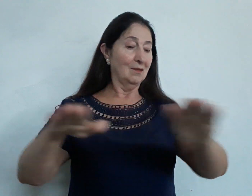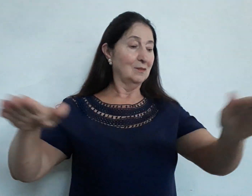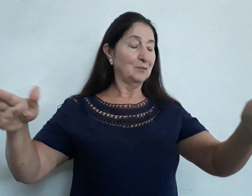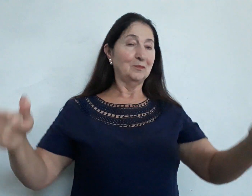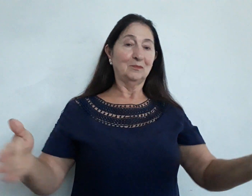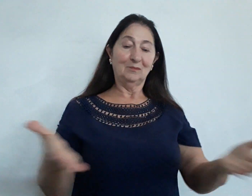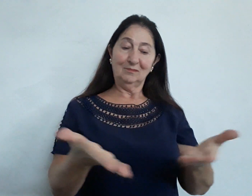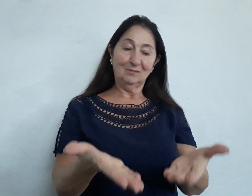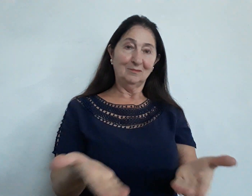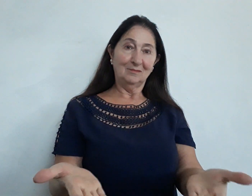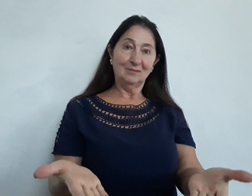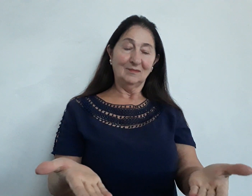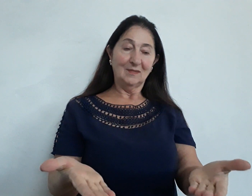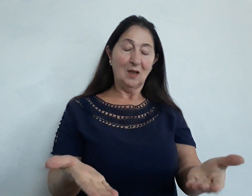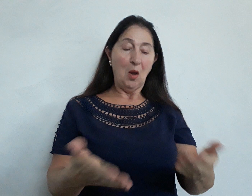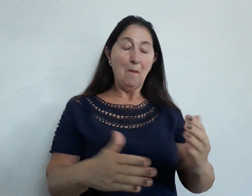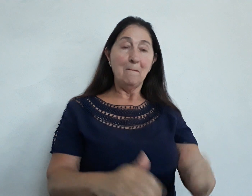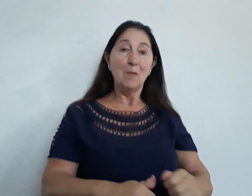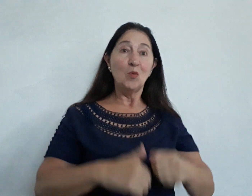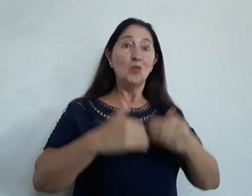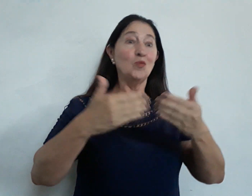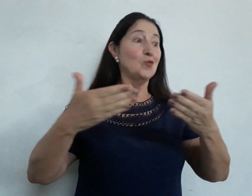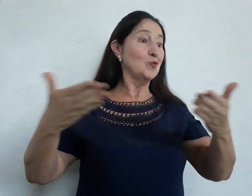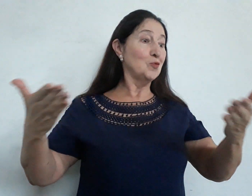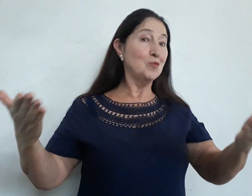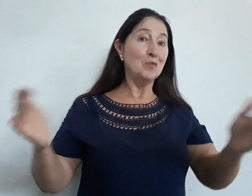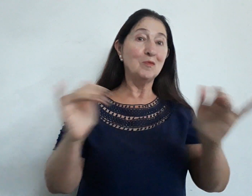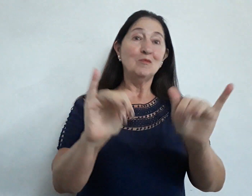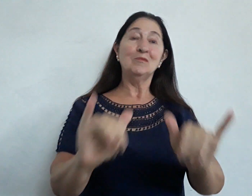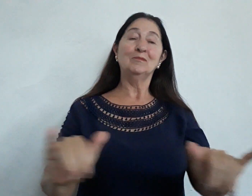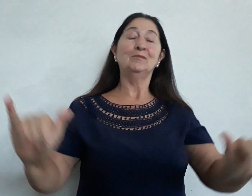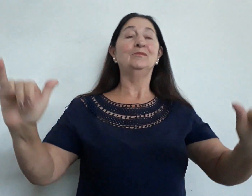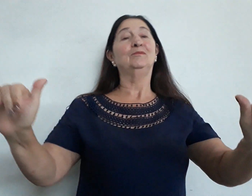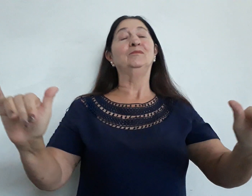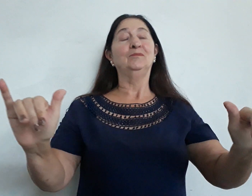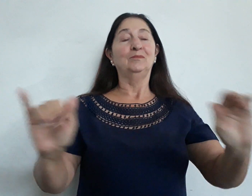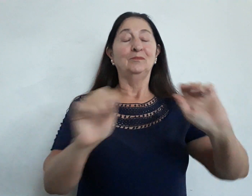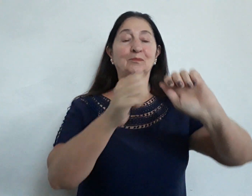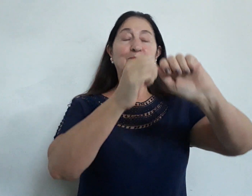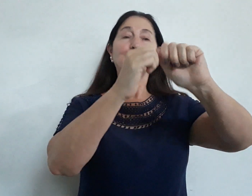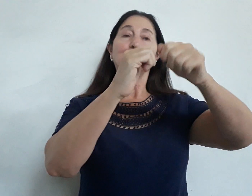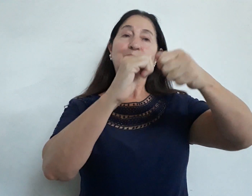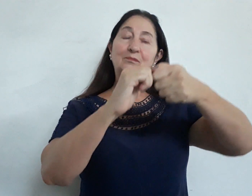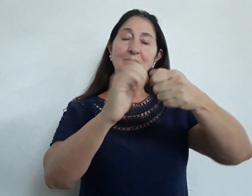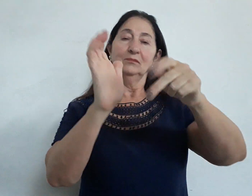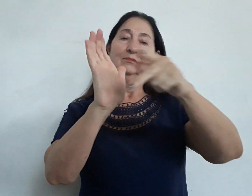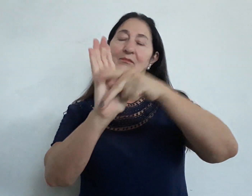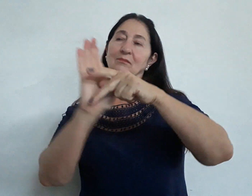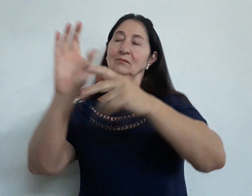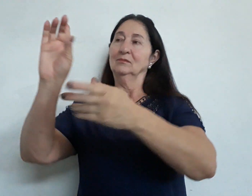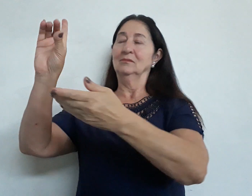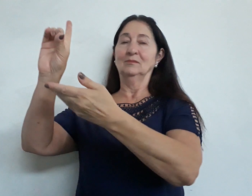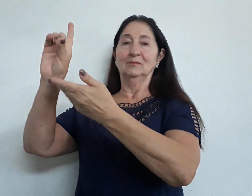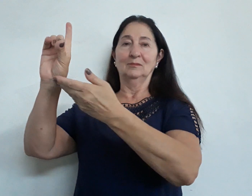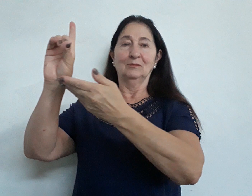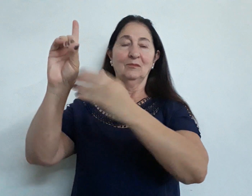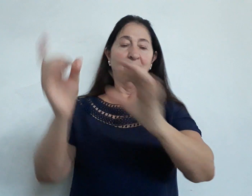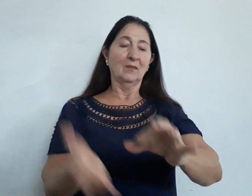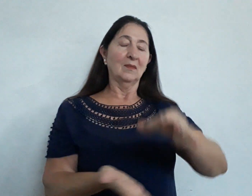Deus multiplica o pão que se torna para nós o próprio Deus. Eucaristia. Aquele